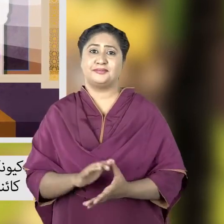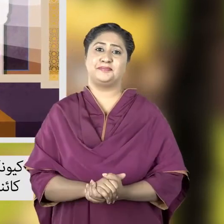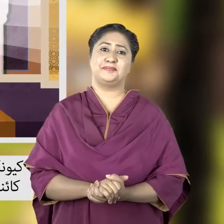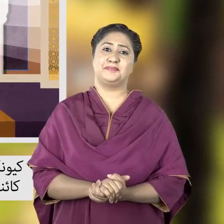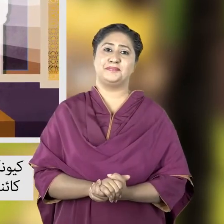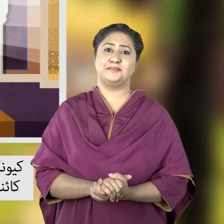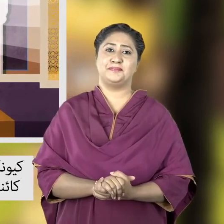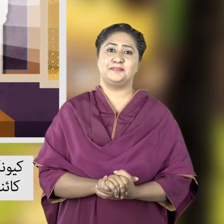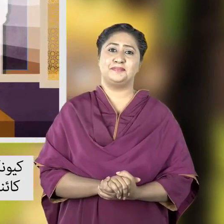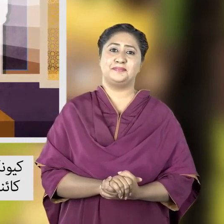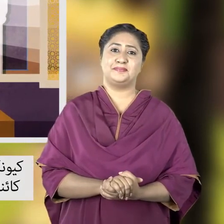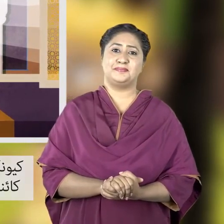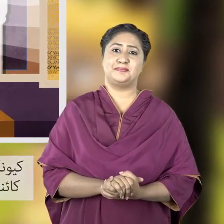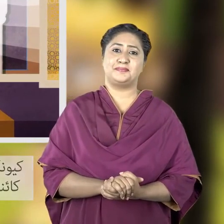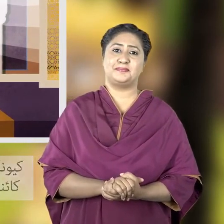کیا سازش کر رہی ہے